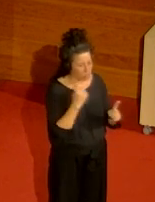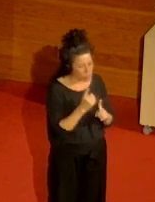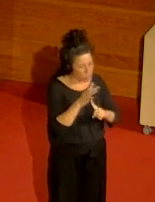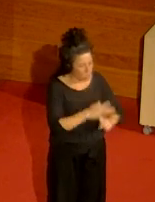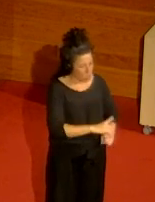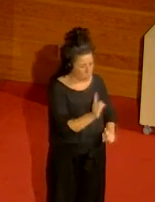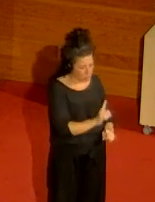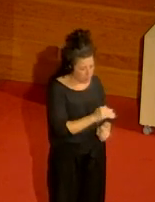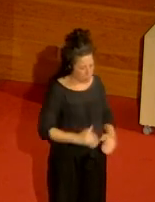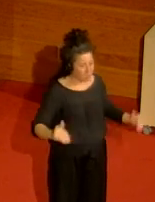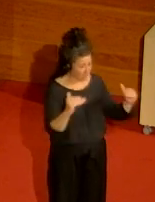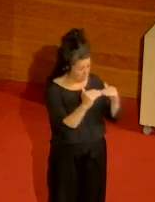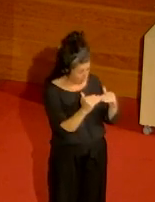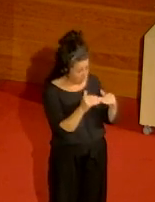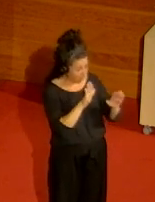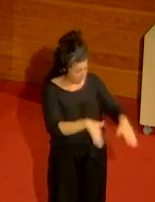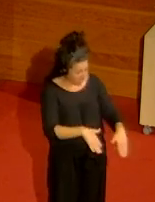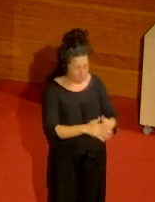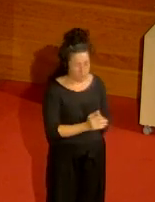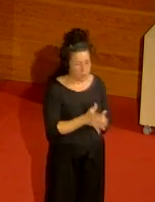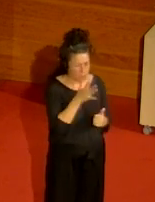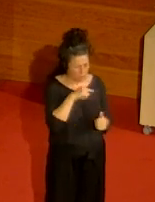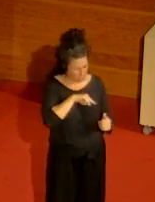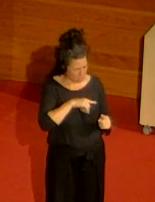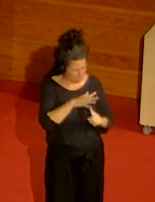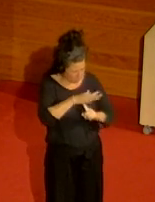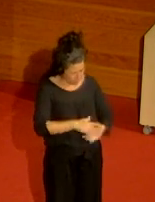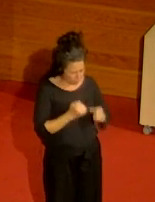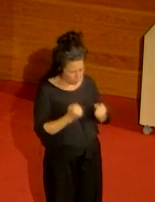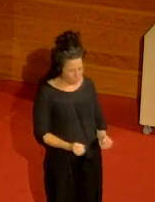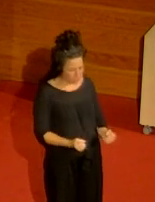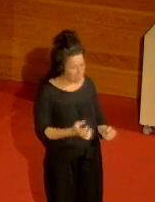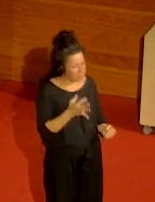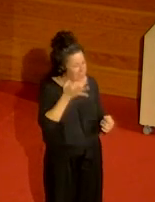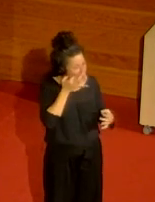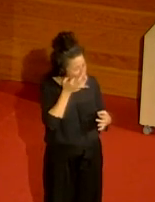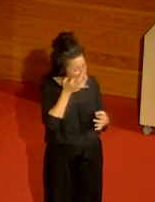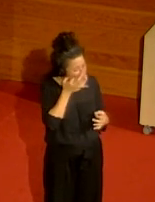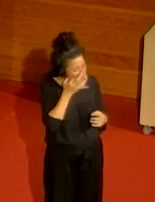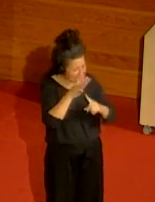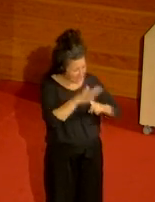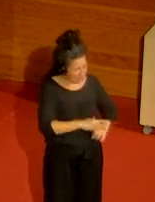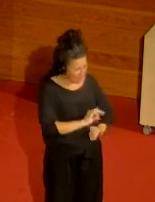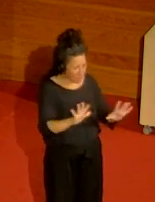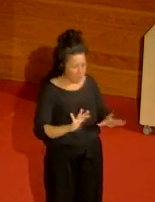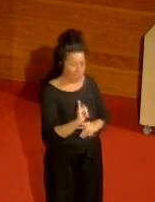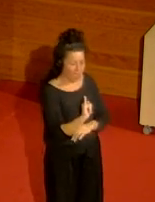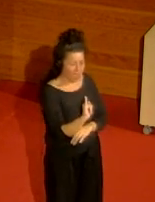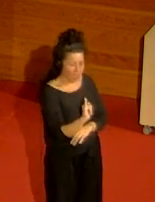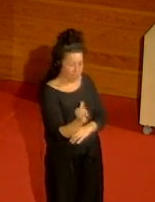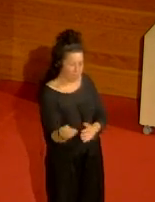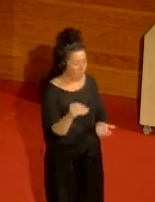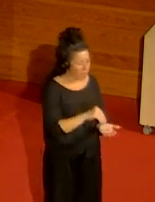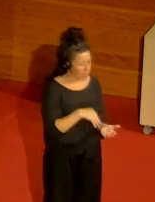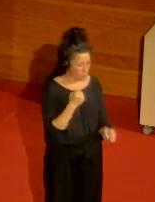se sentían discriminados y realmente no solamente había una discriminación Clara sino que eran ocupaban